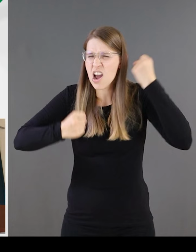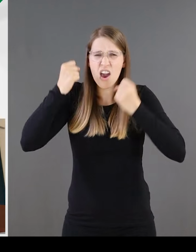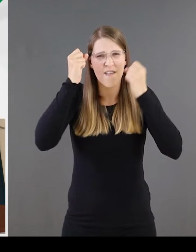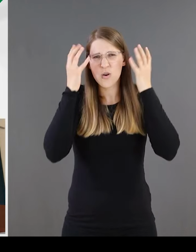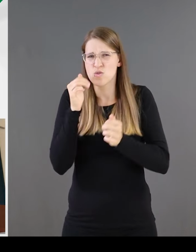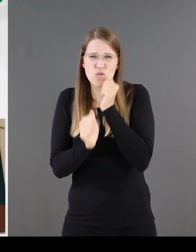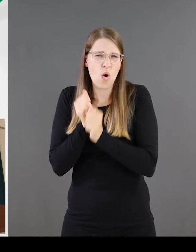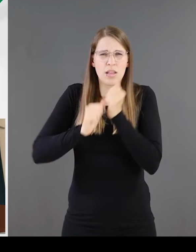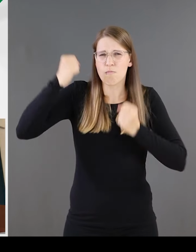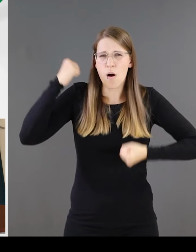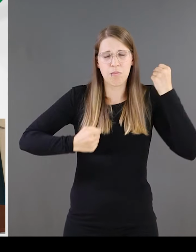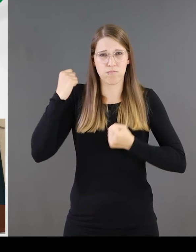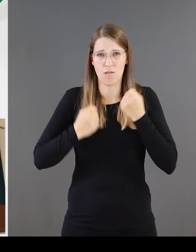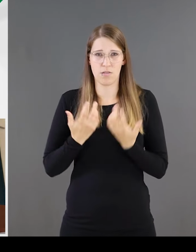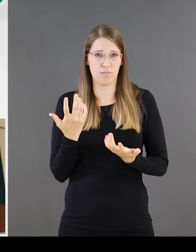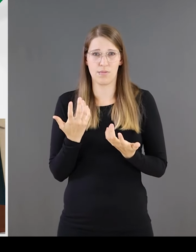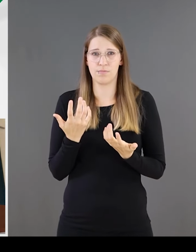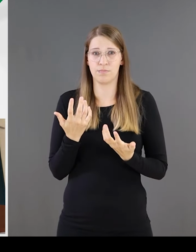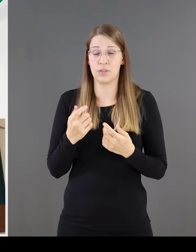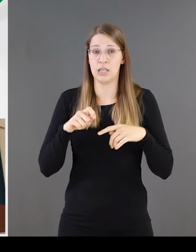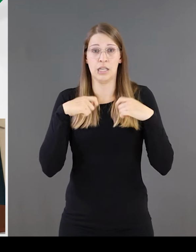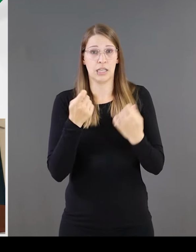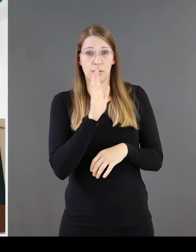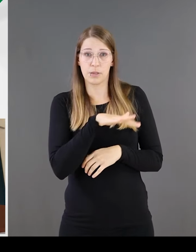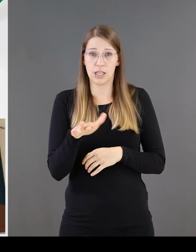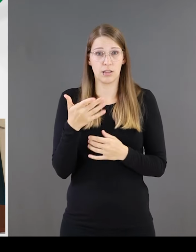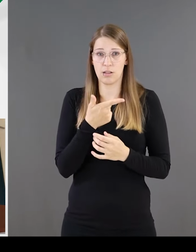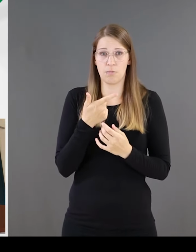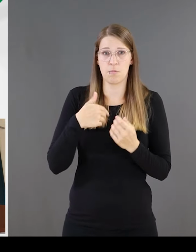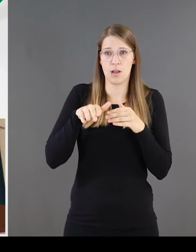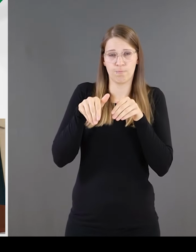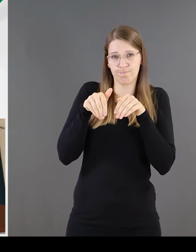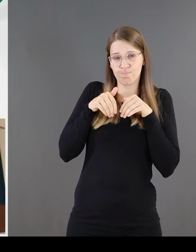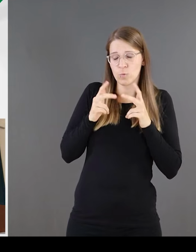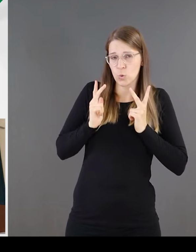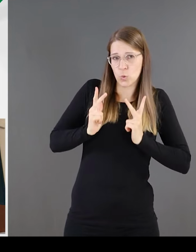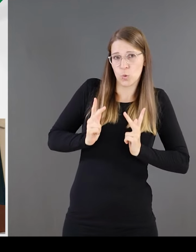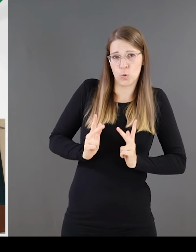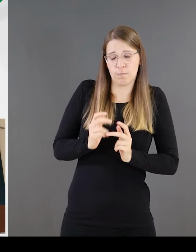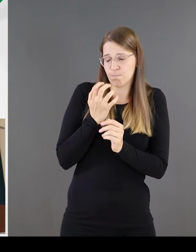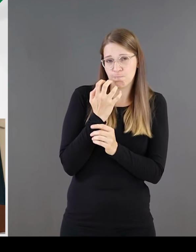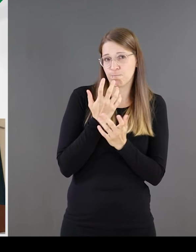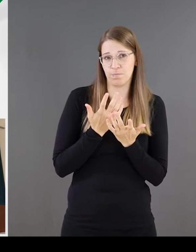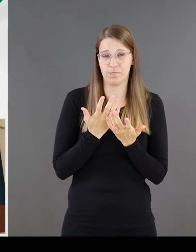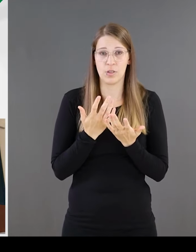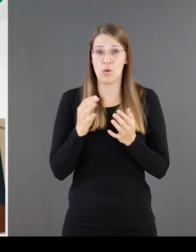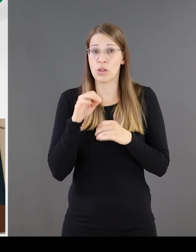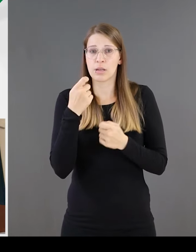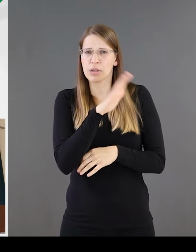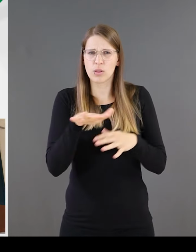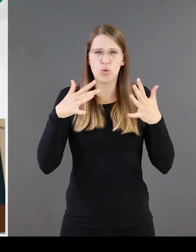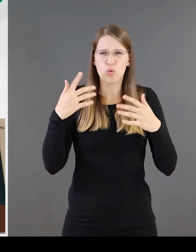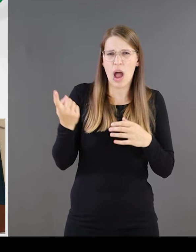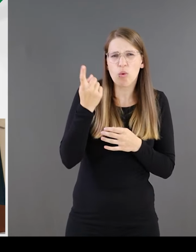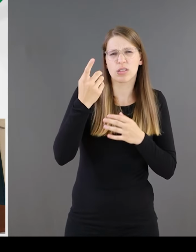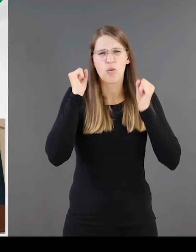herumbrüllen, mit den Fäusten auf den Boden schlagen. Es gibt Kinder, die sich eher zurückziehen und bocken. Es gibt sehr ausdauernde